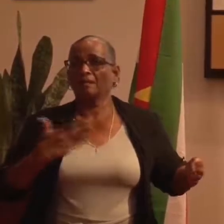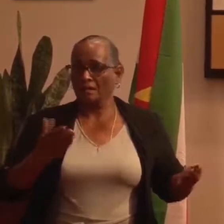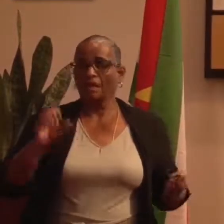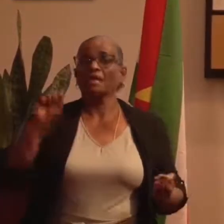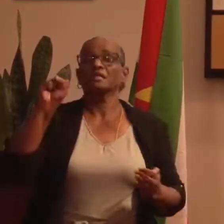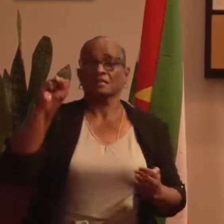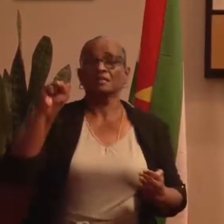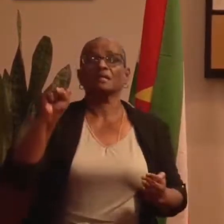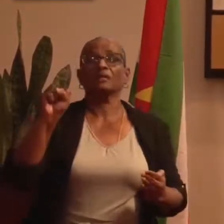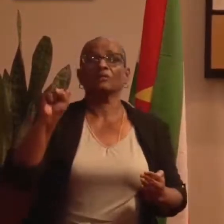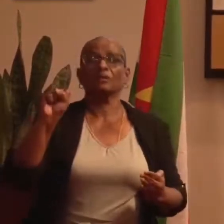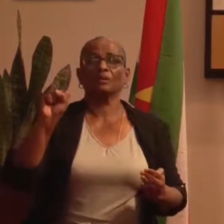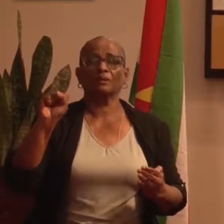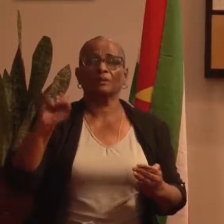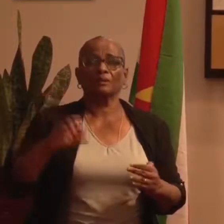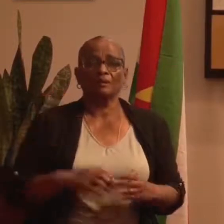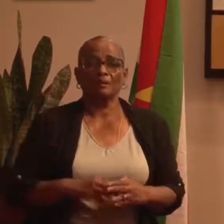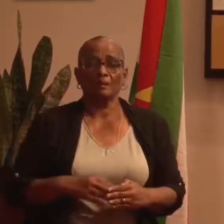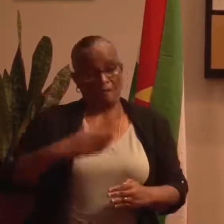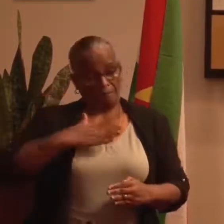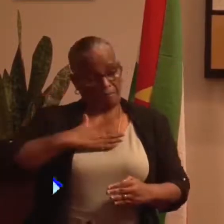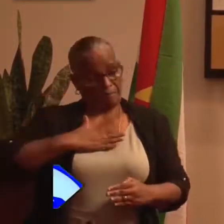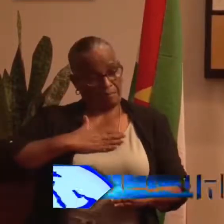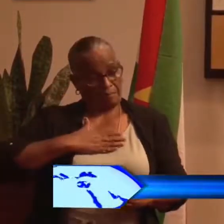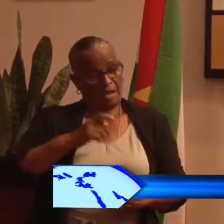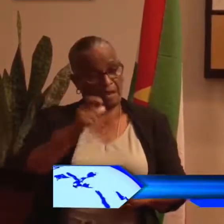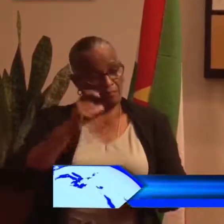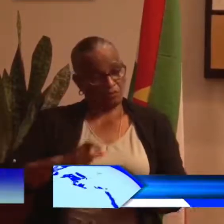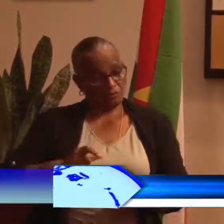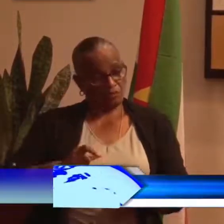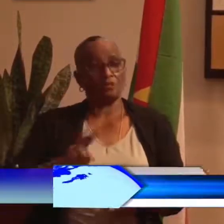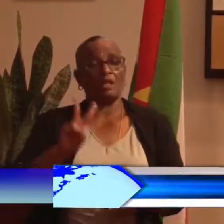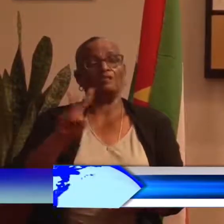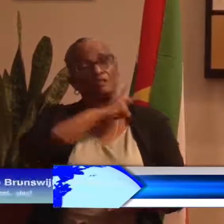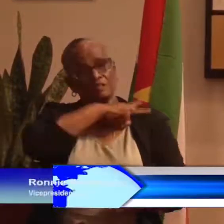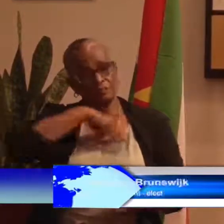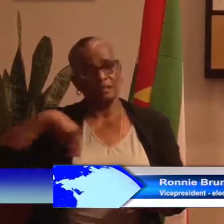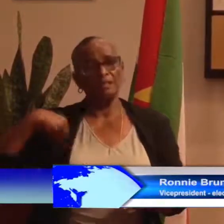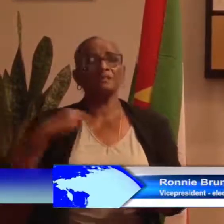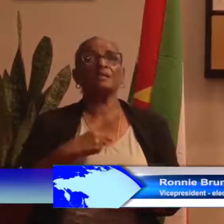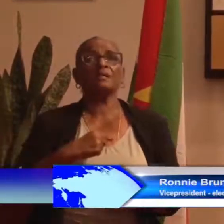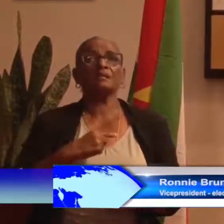Chandrika Prasad Santokki, mijn persoon als vicepresident.